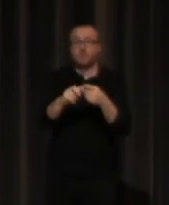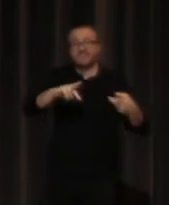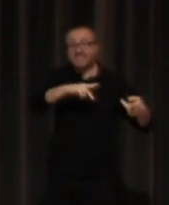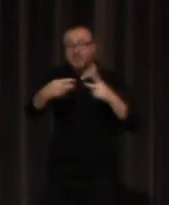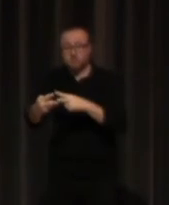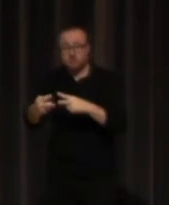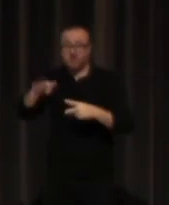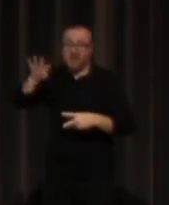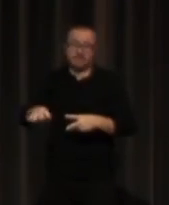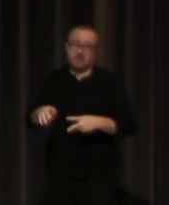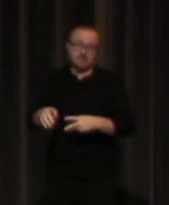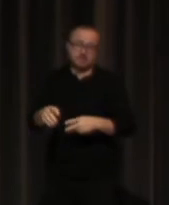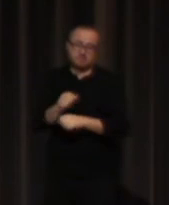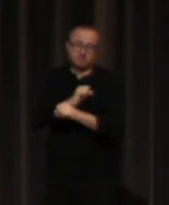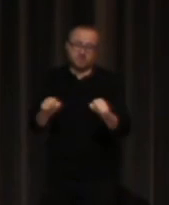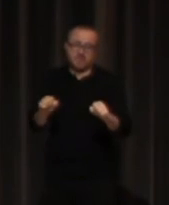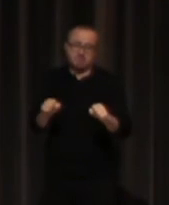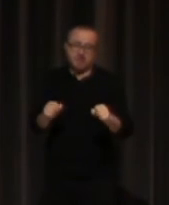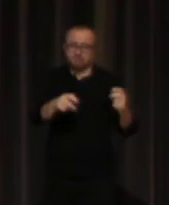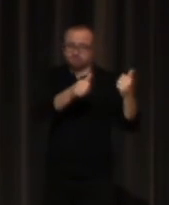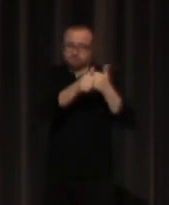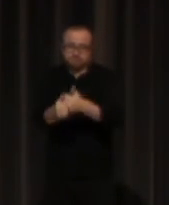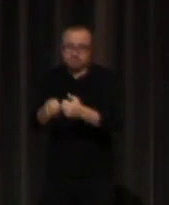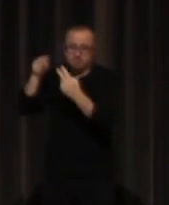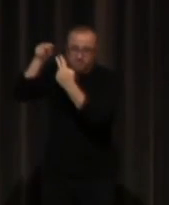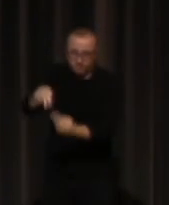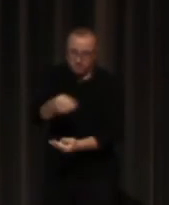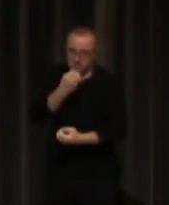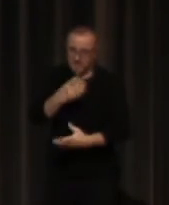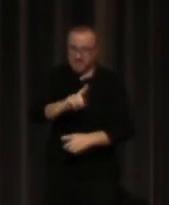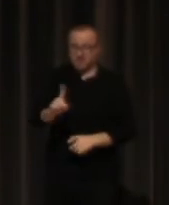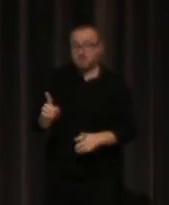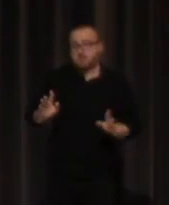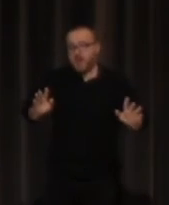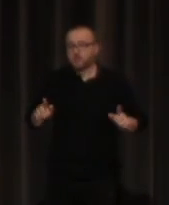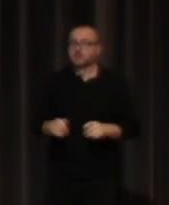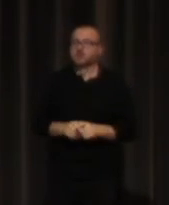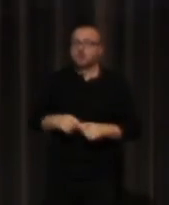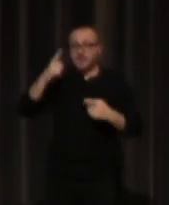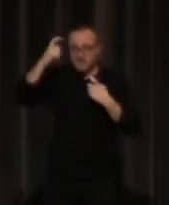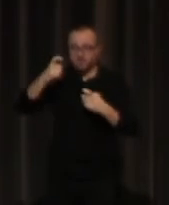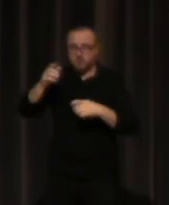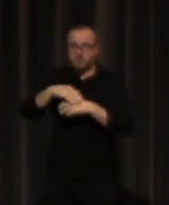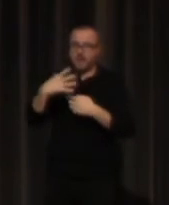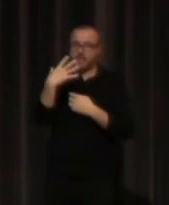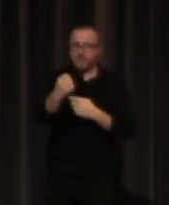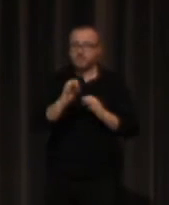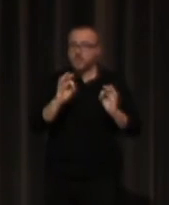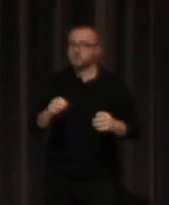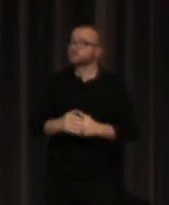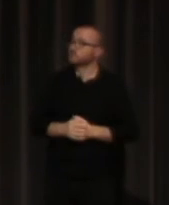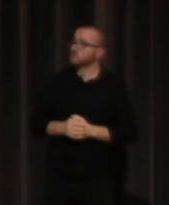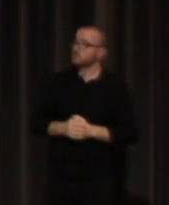clar, en català dual no ens el podem pas inventar, ni amb cap altra llengua. Aquesta seria la comunicació perfecta,